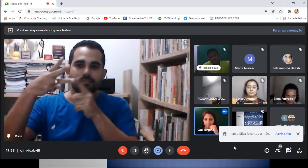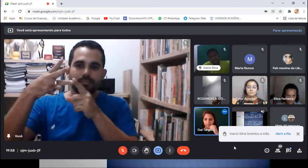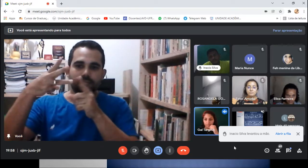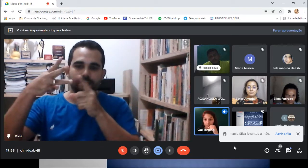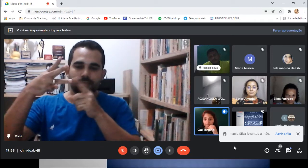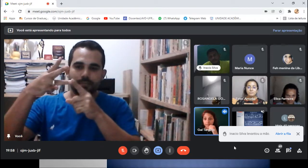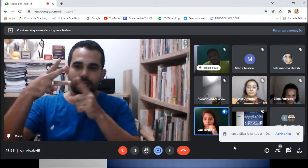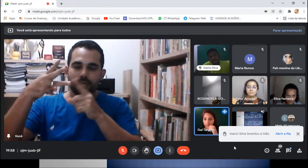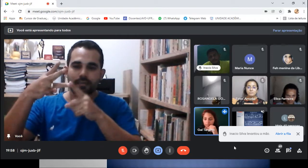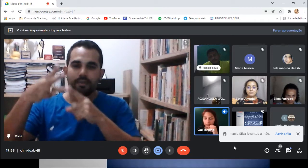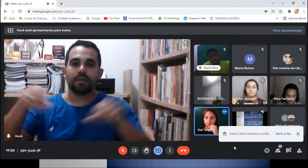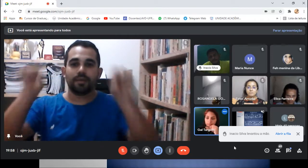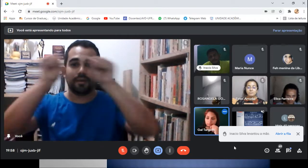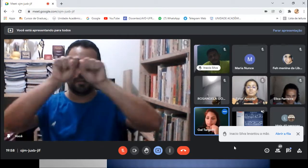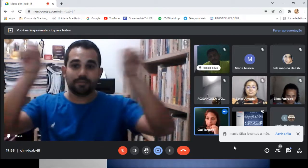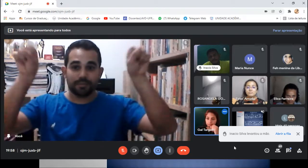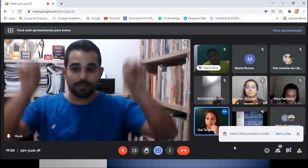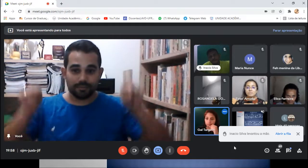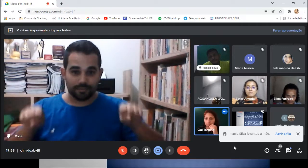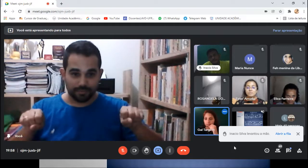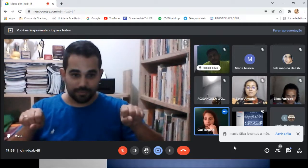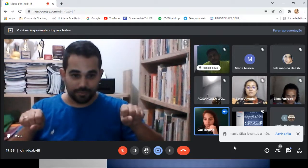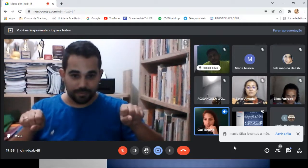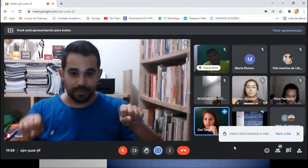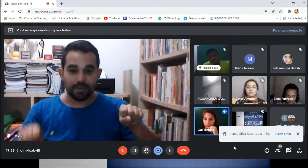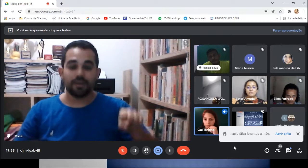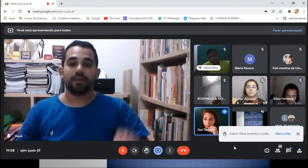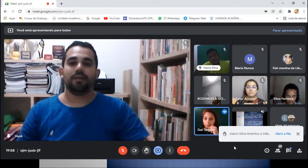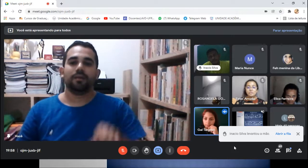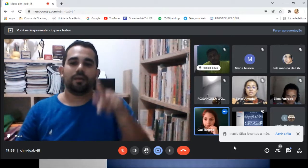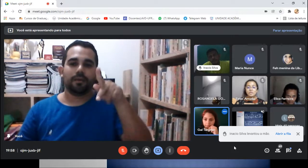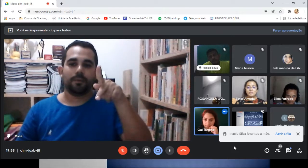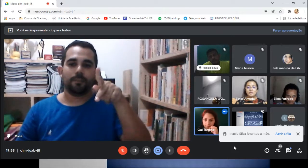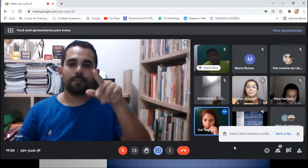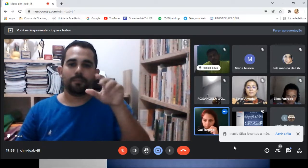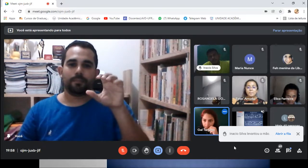E terceiro, que é o sistema